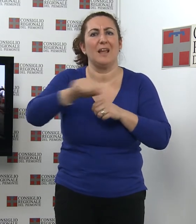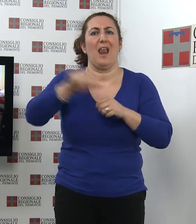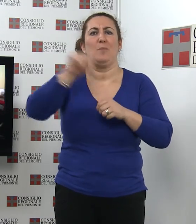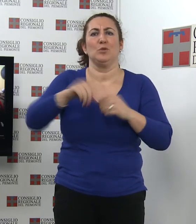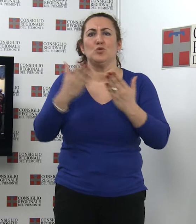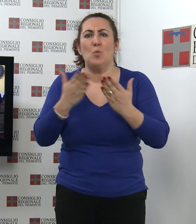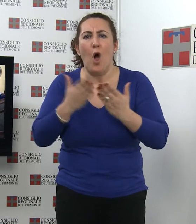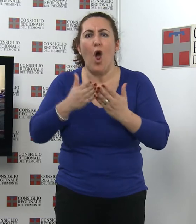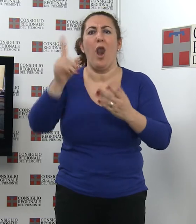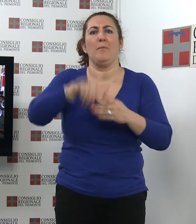pasquali.